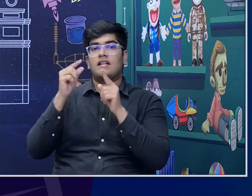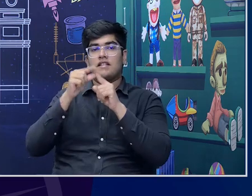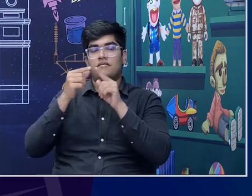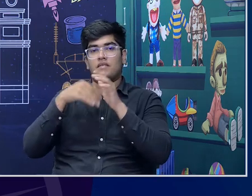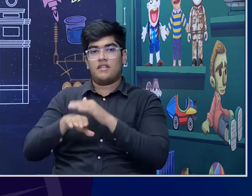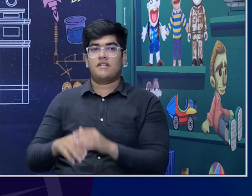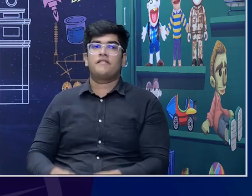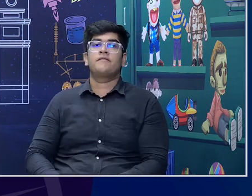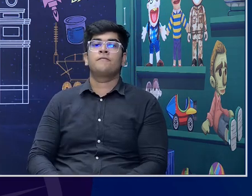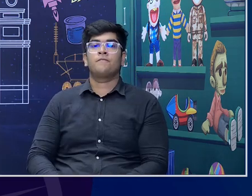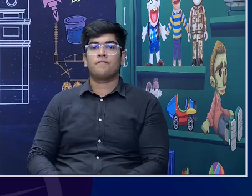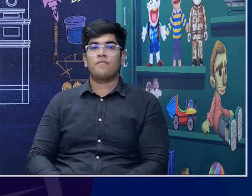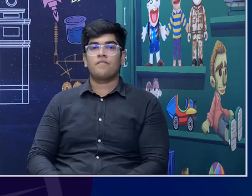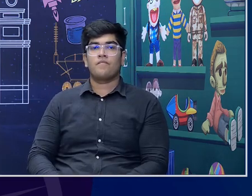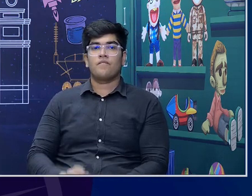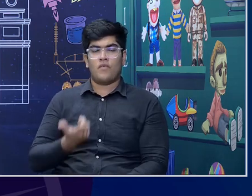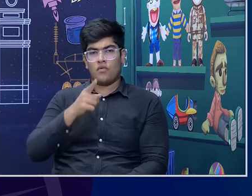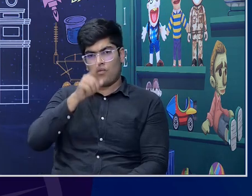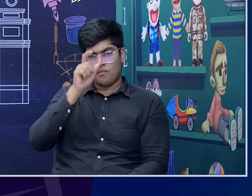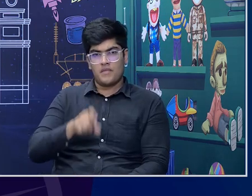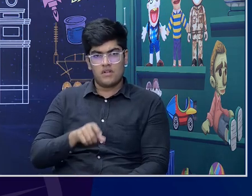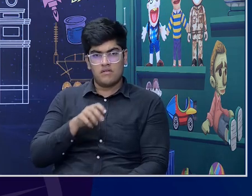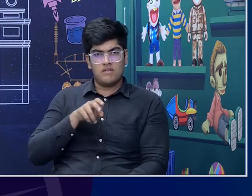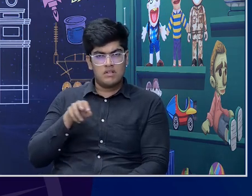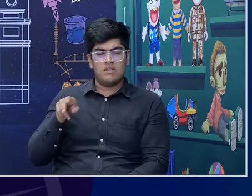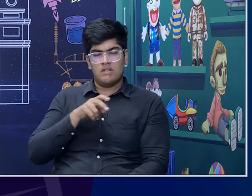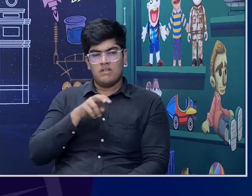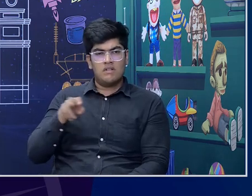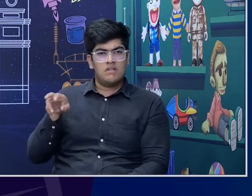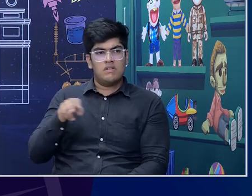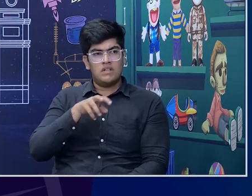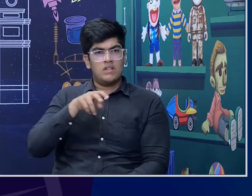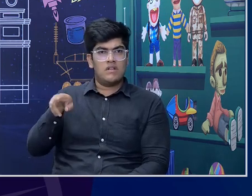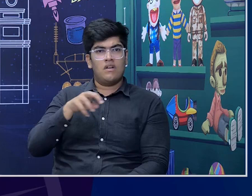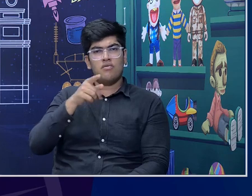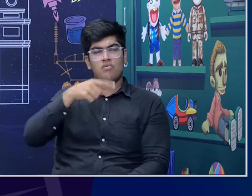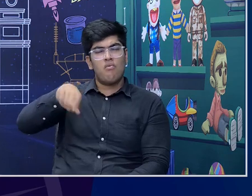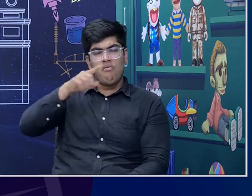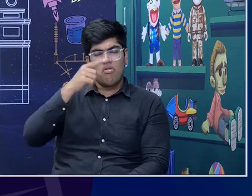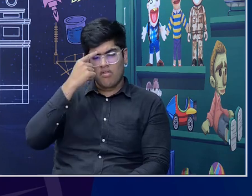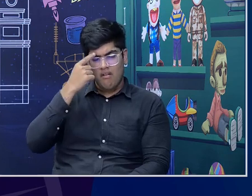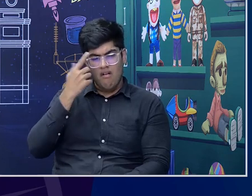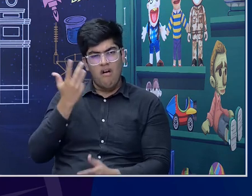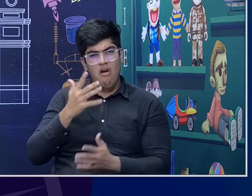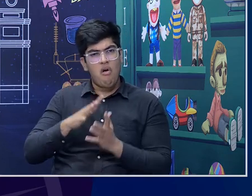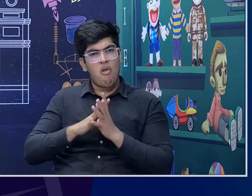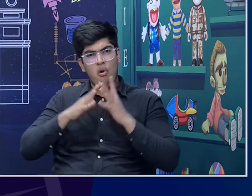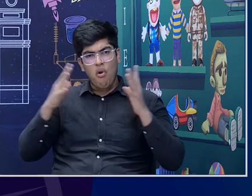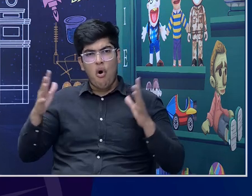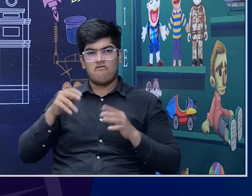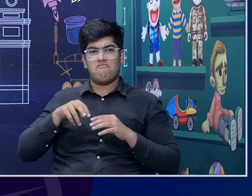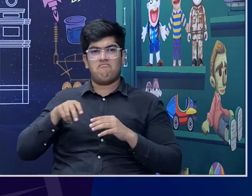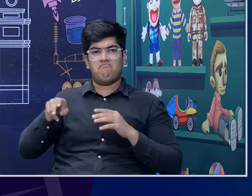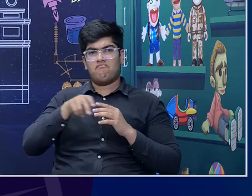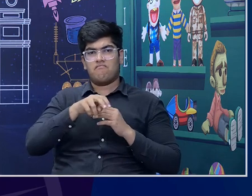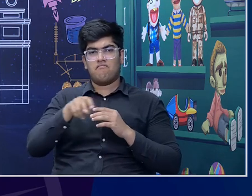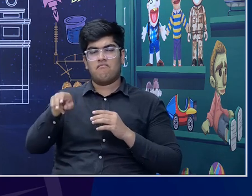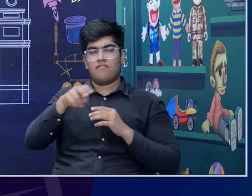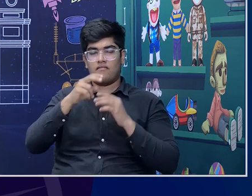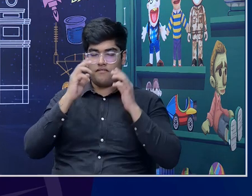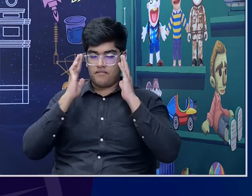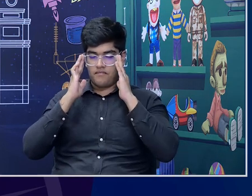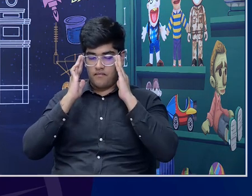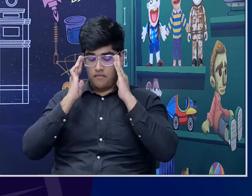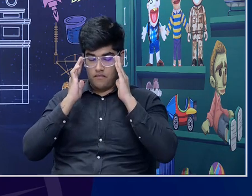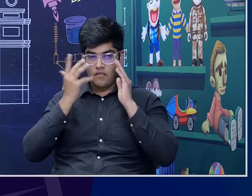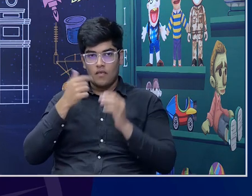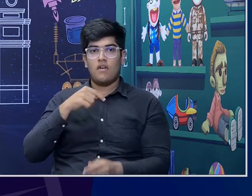लगत